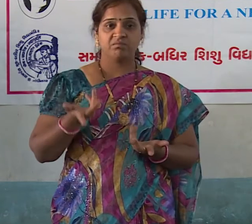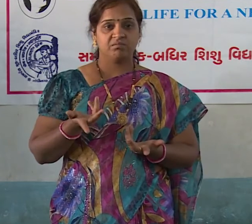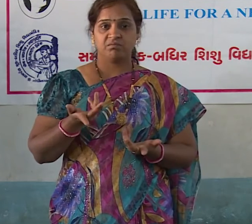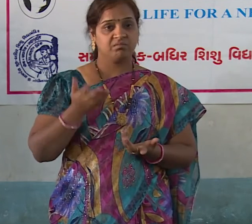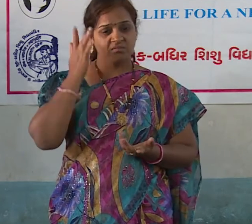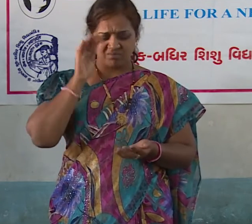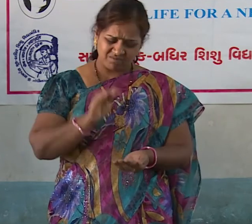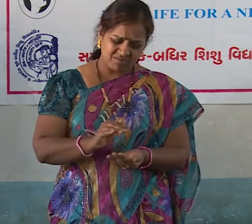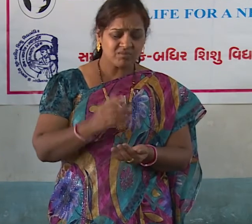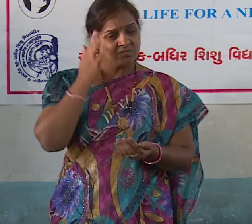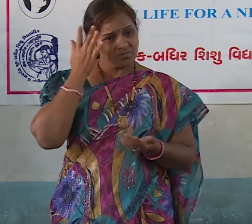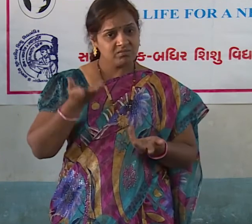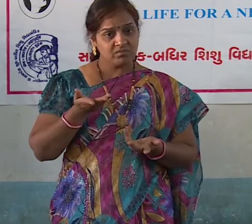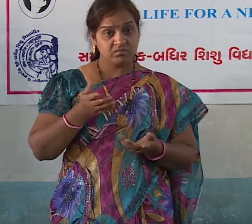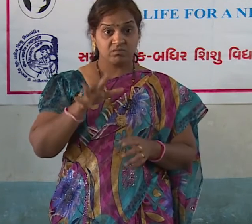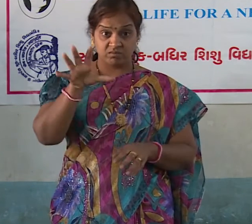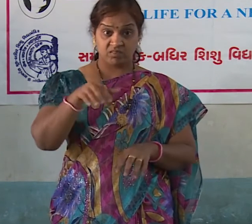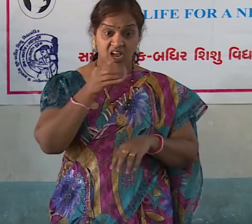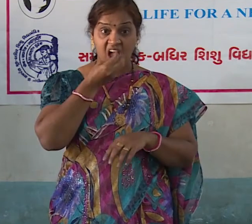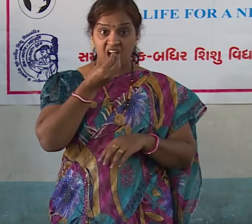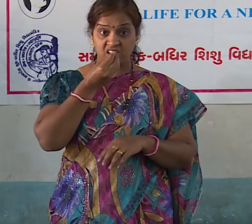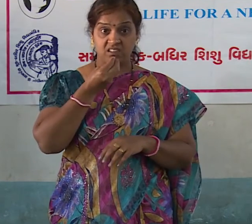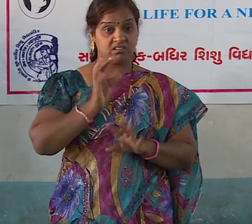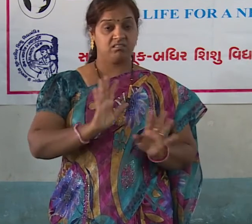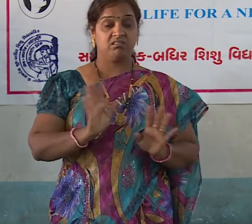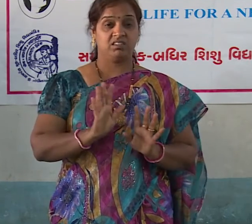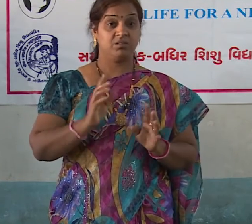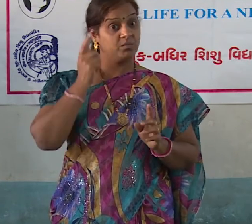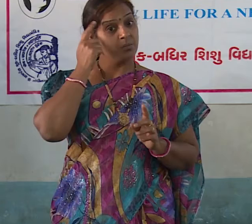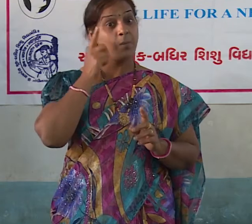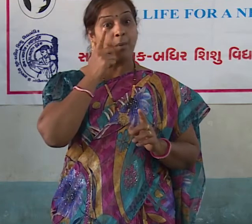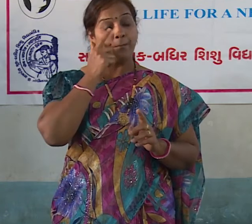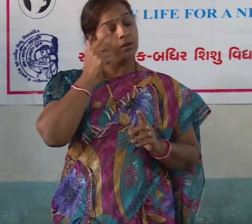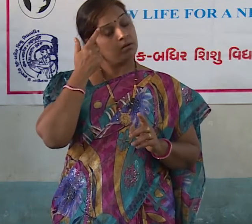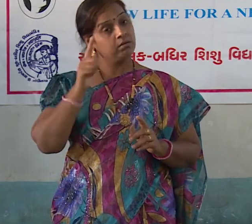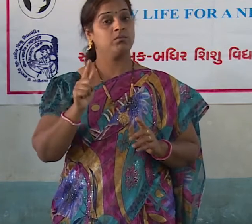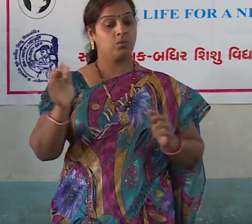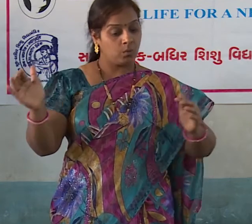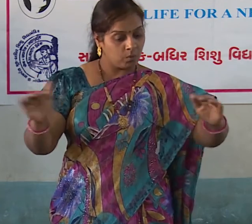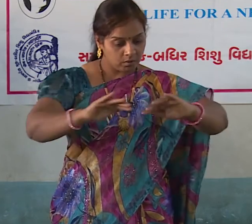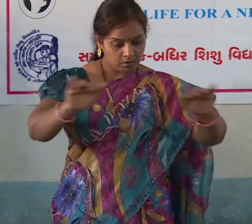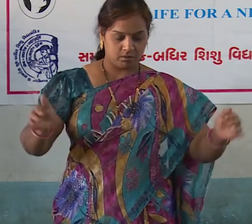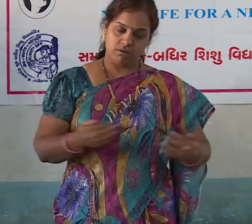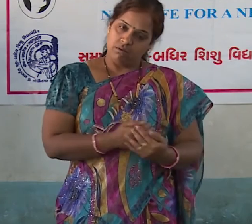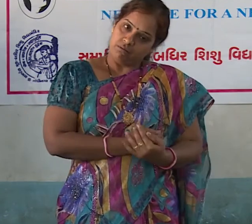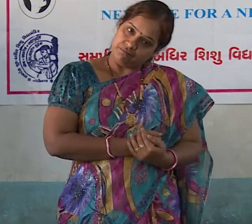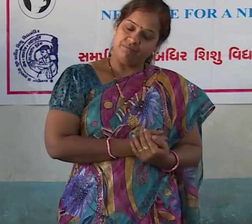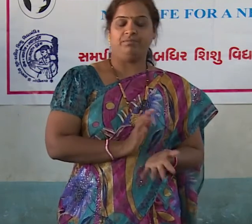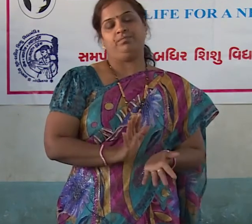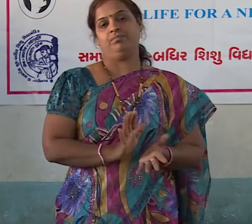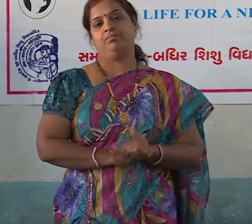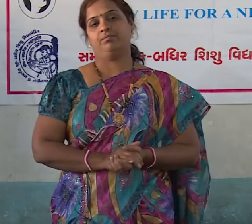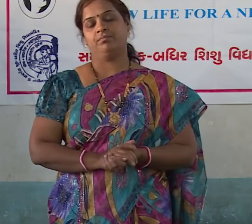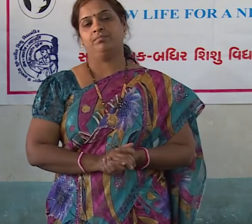है, ये हमें खा जाएगी, हम मर जाएंगे, मरना क्या होता वो उसको पता नहीं। इसी प्रकार एक और